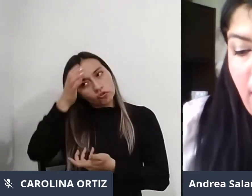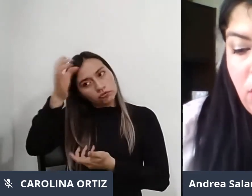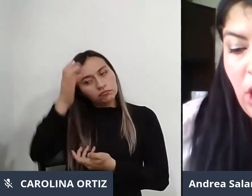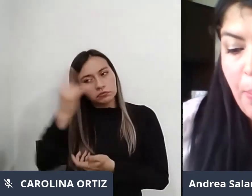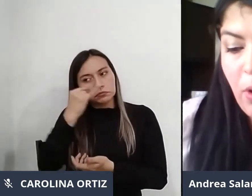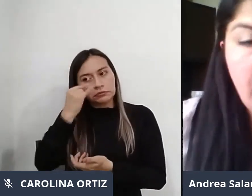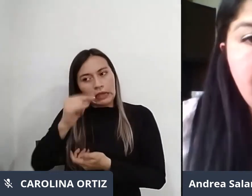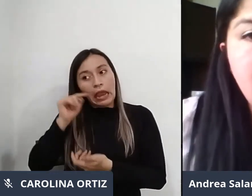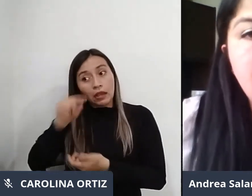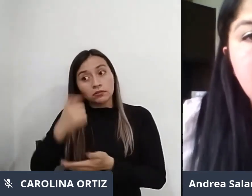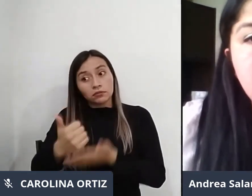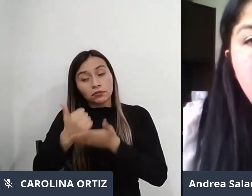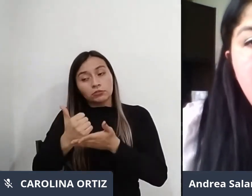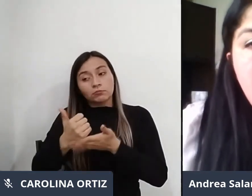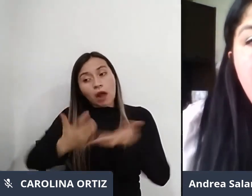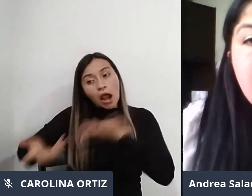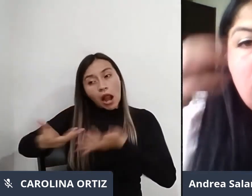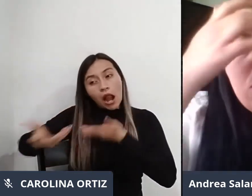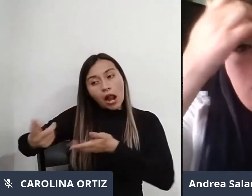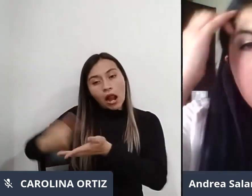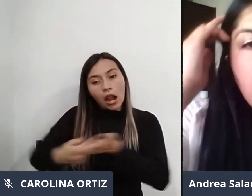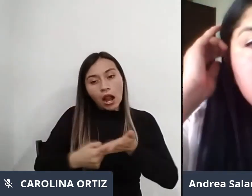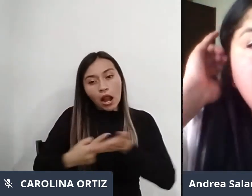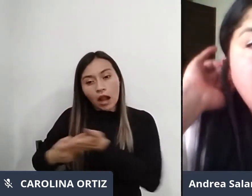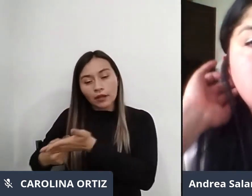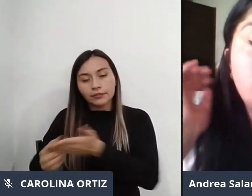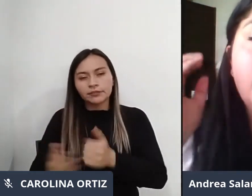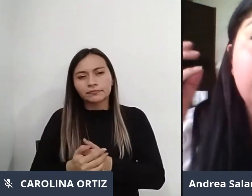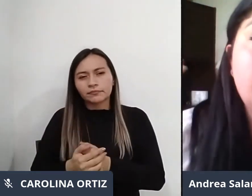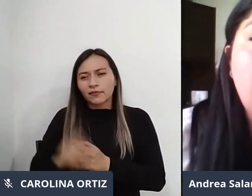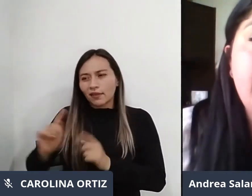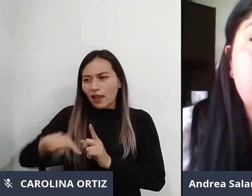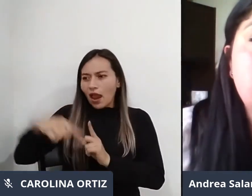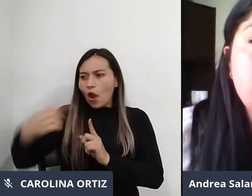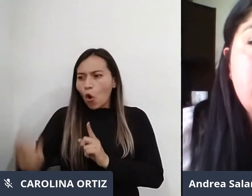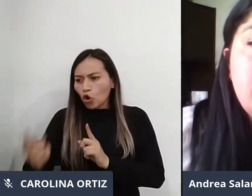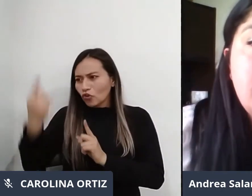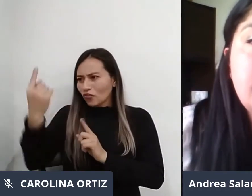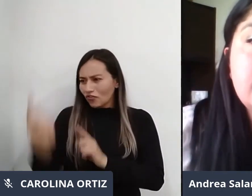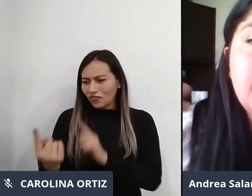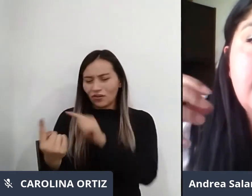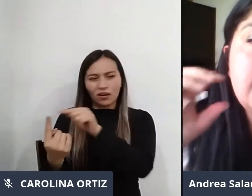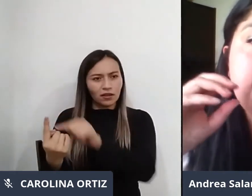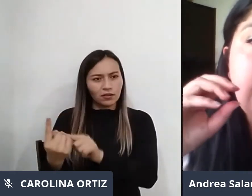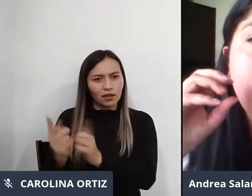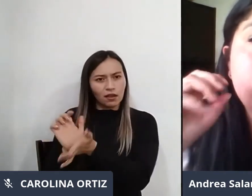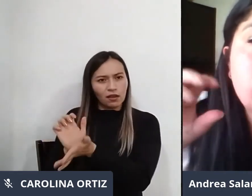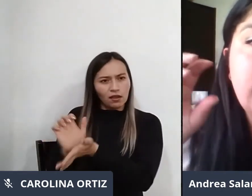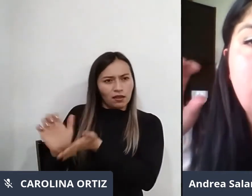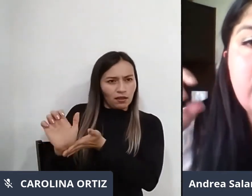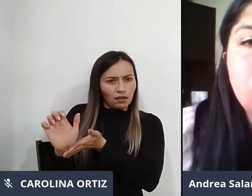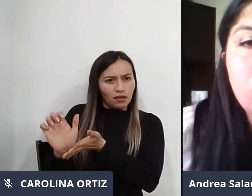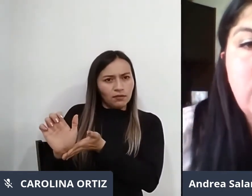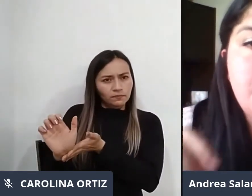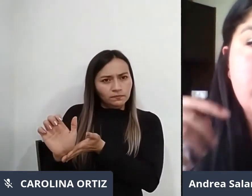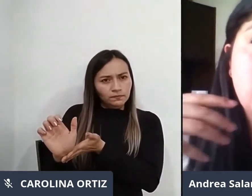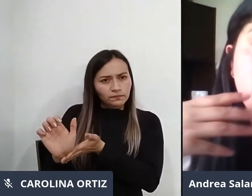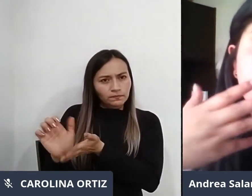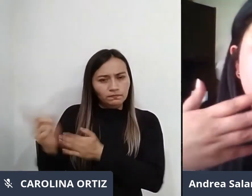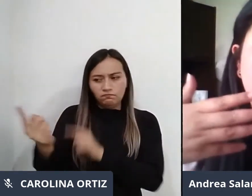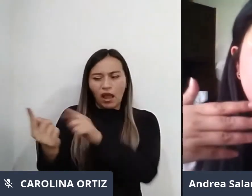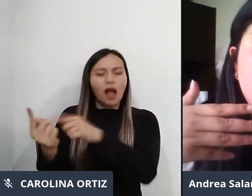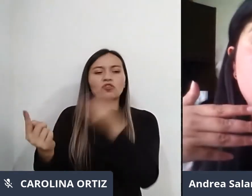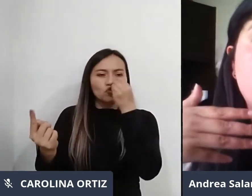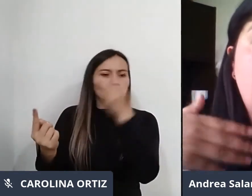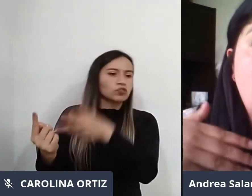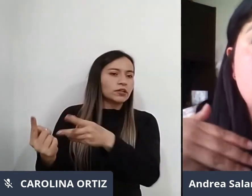con lo que había dicho la propia Piedad. Ese otro que estamos negando en este momento es el otro que no me es útil, porque